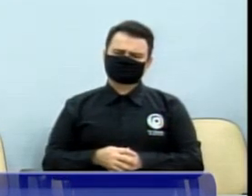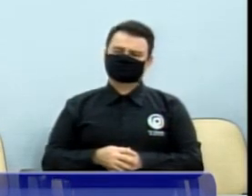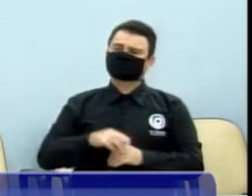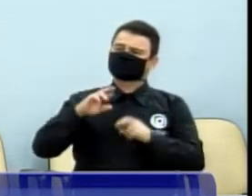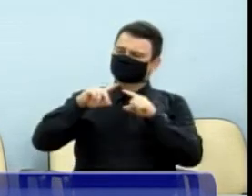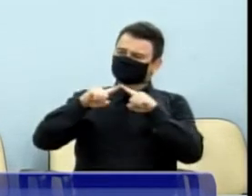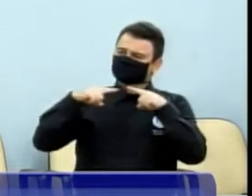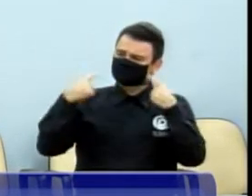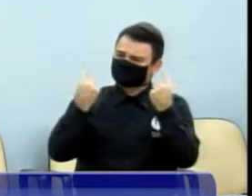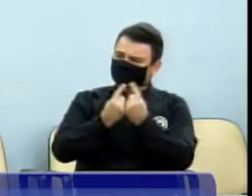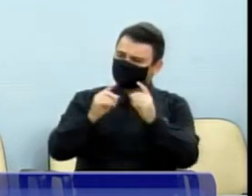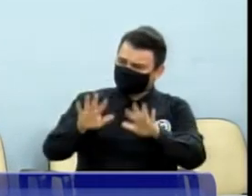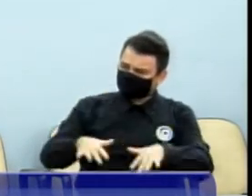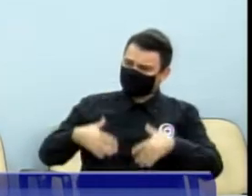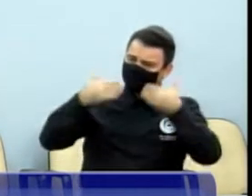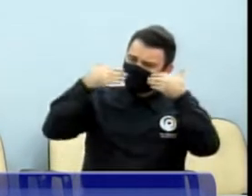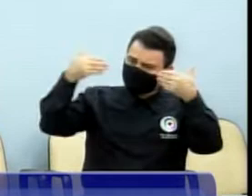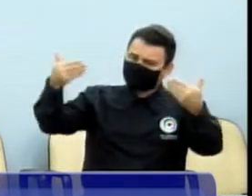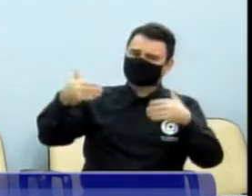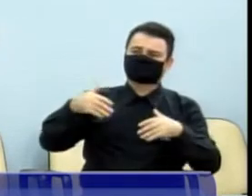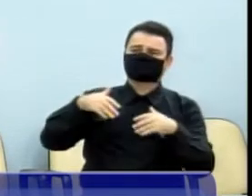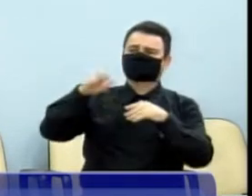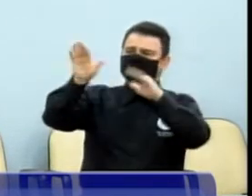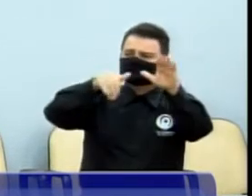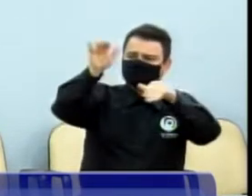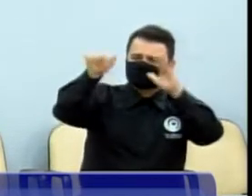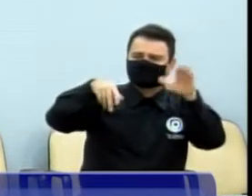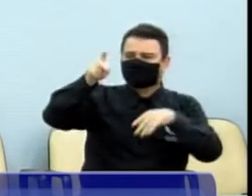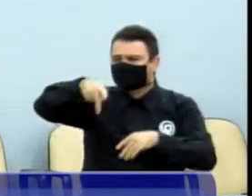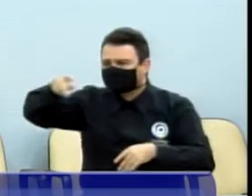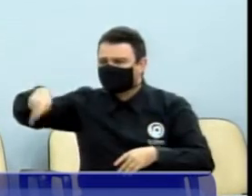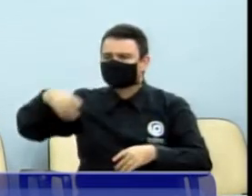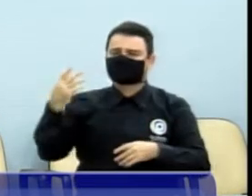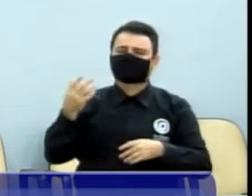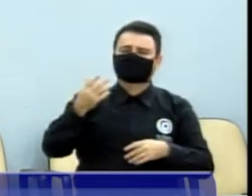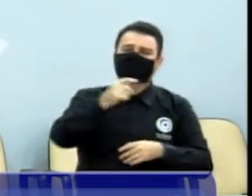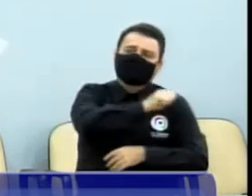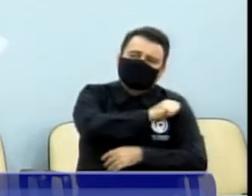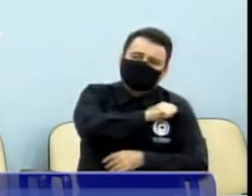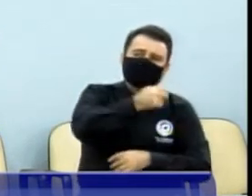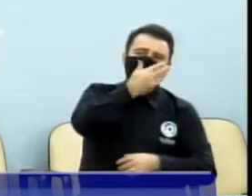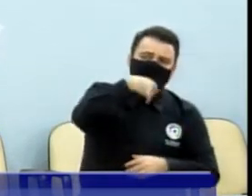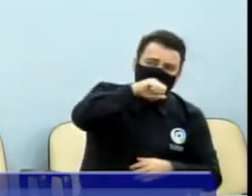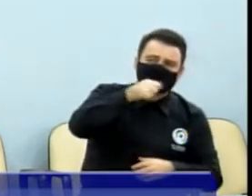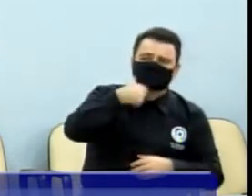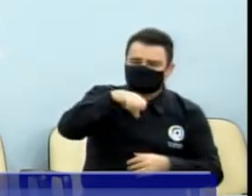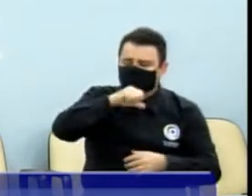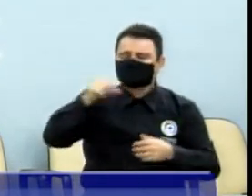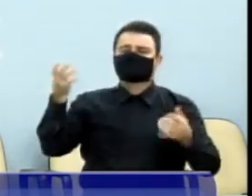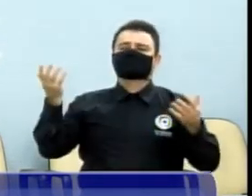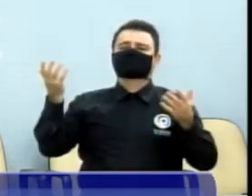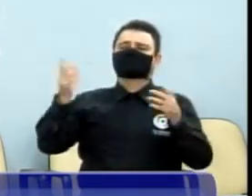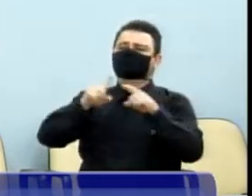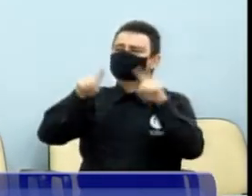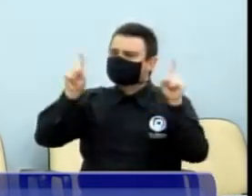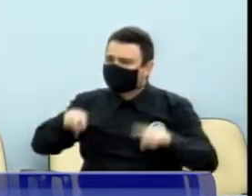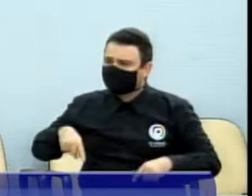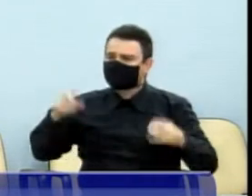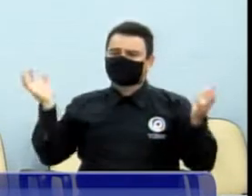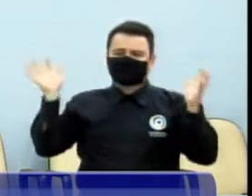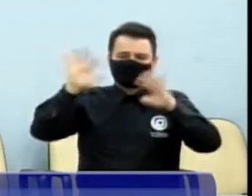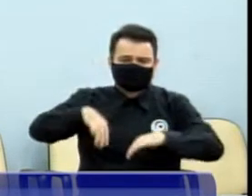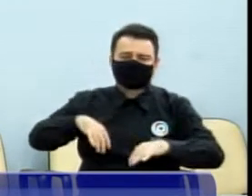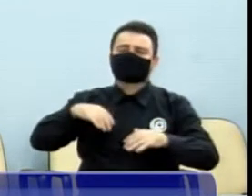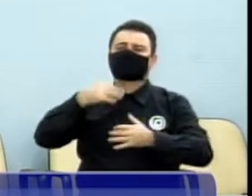realizada a assembleia com a participação de funcionários professores pais e alunos parece odiar região eu sei